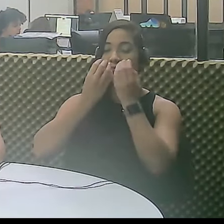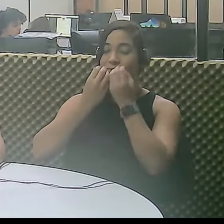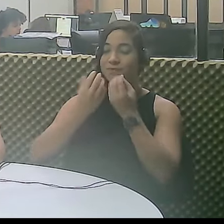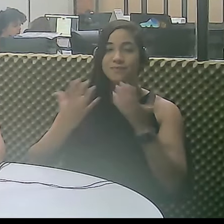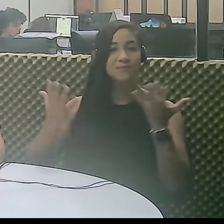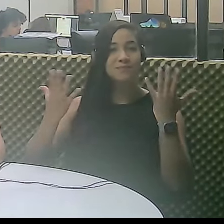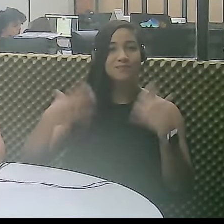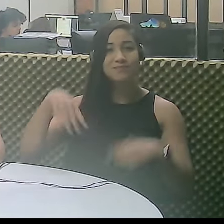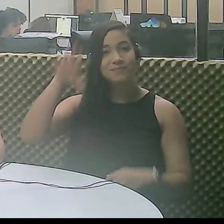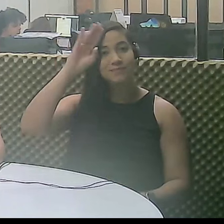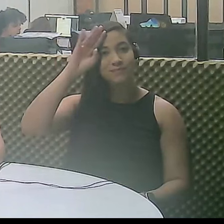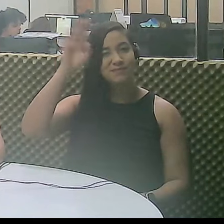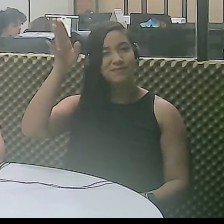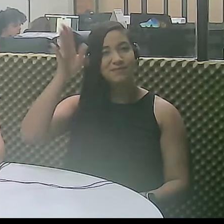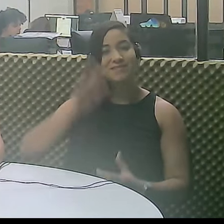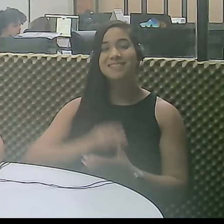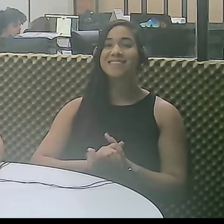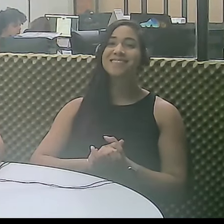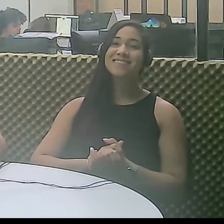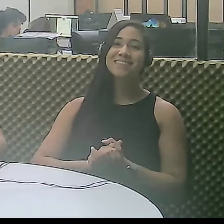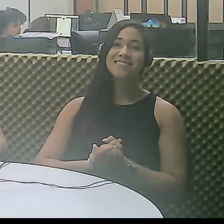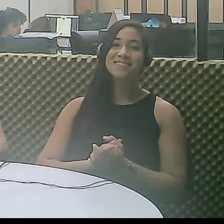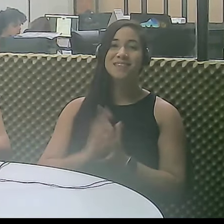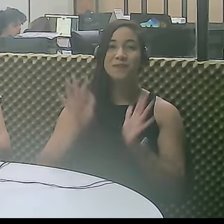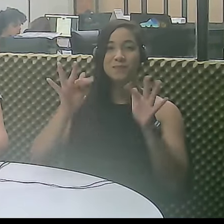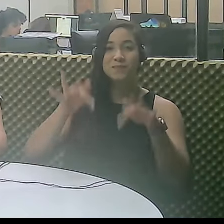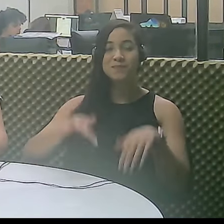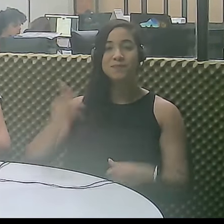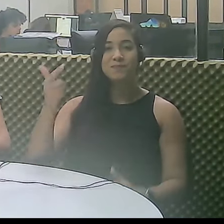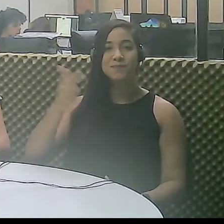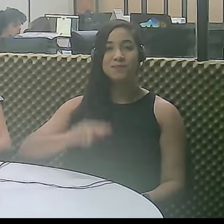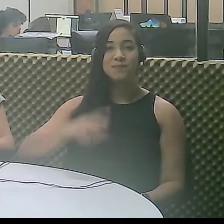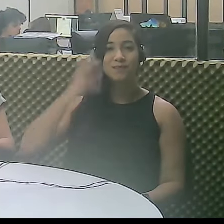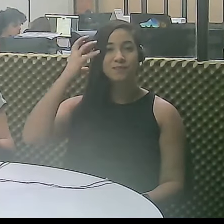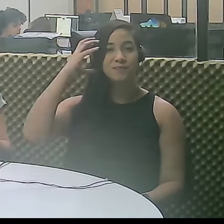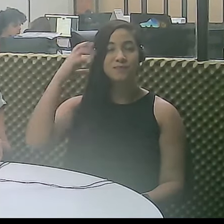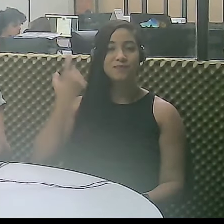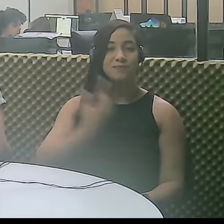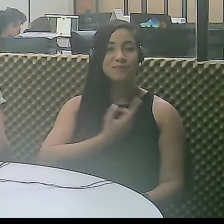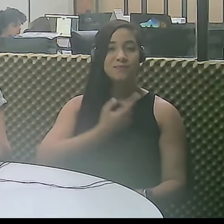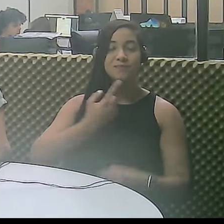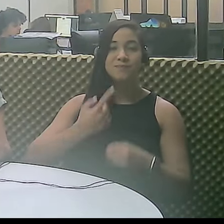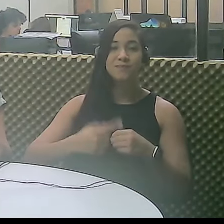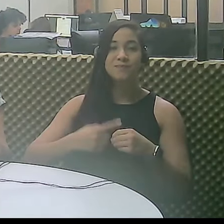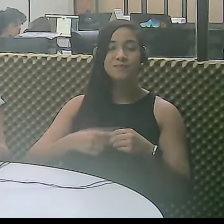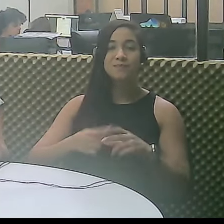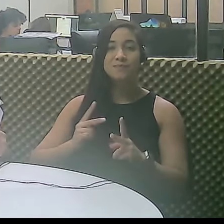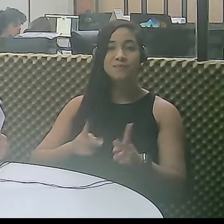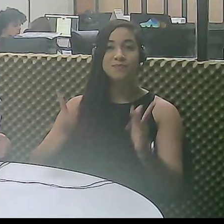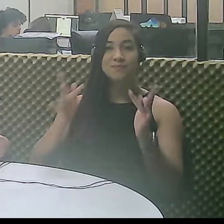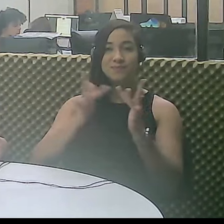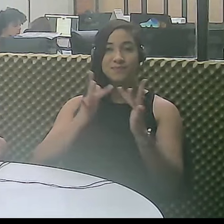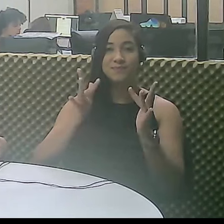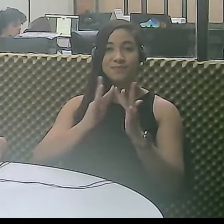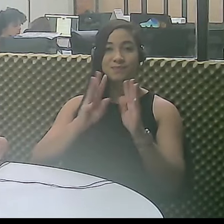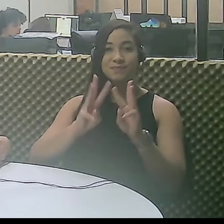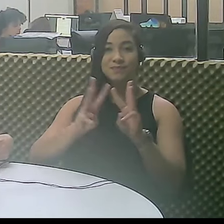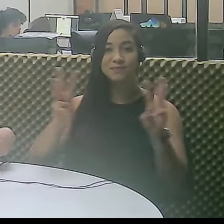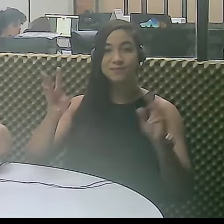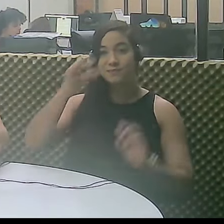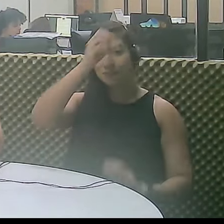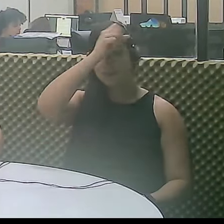Fazer mais, fazer bem. Até a próxima. Fica por aqui mais uma edição do programa da Rádio Nossa Cidade.